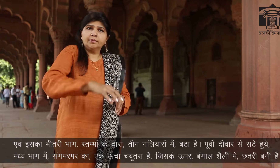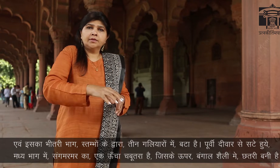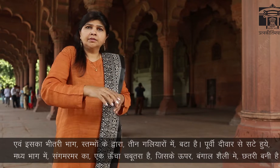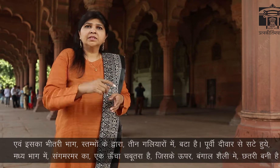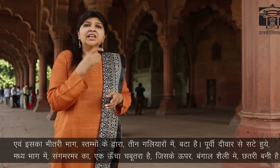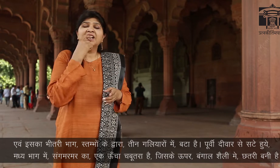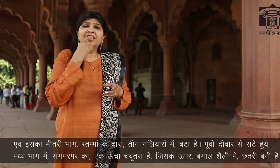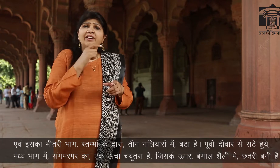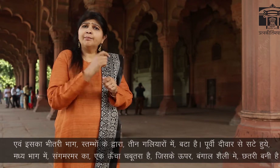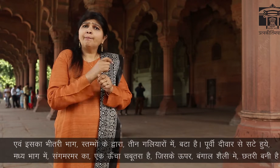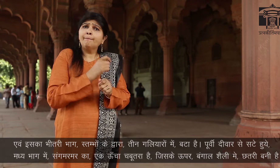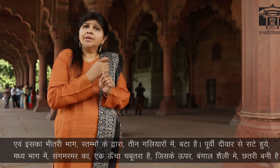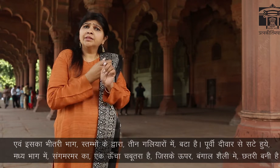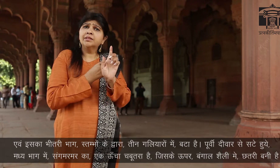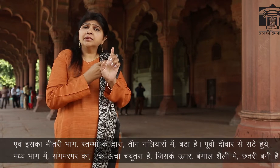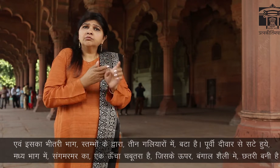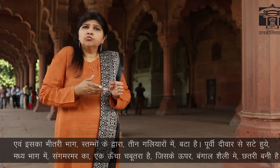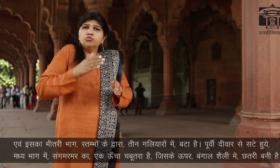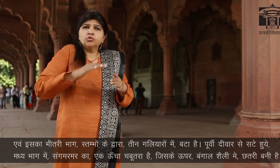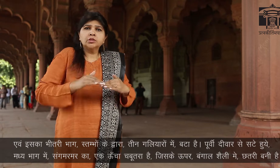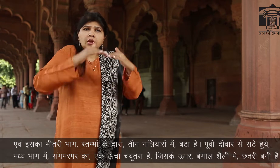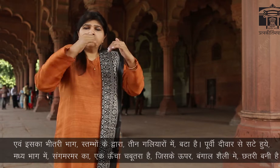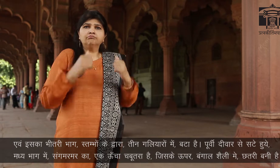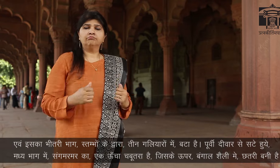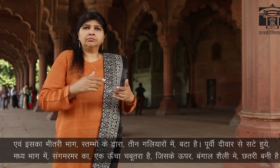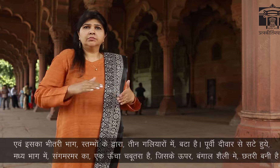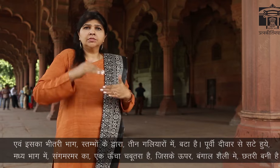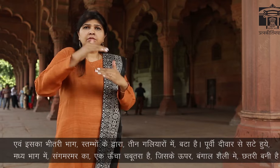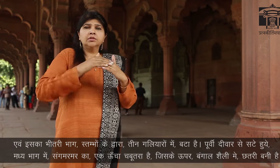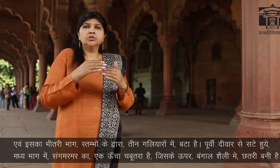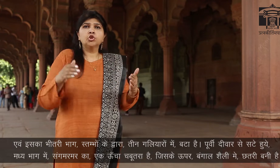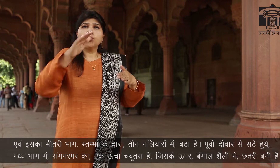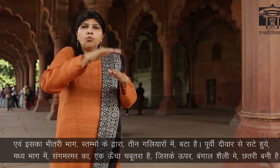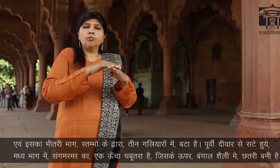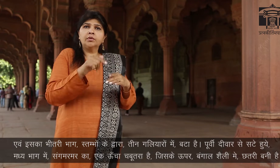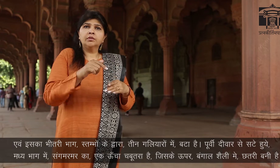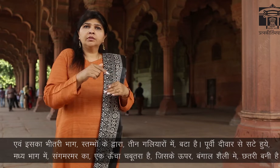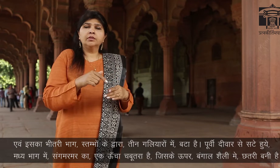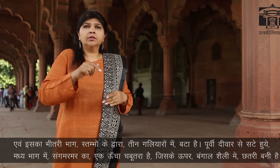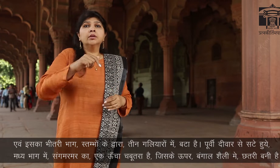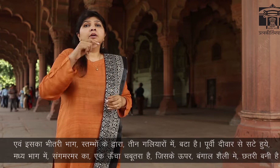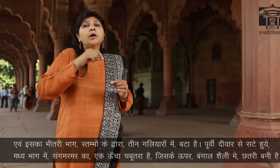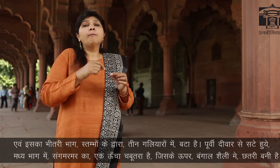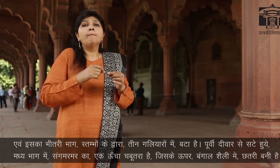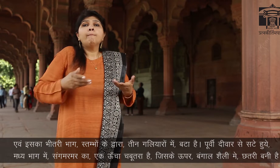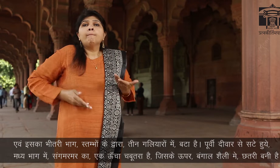संगमरमर का एक ऊंचा चबूतरा है जिसके ऊपर बंगाल शैली में छतरी बनी